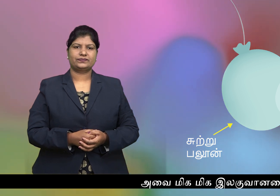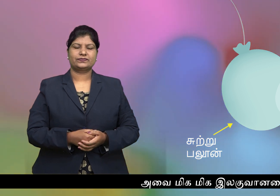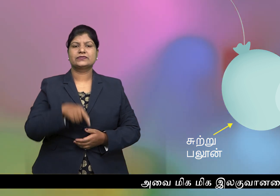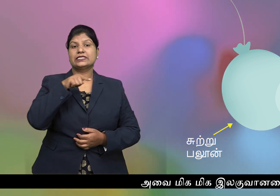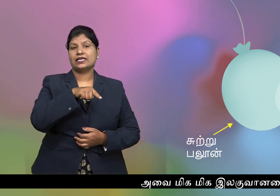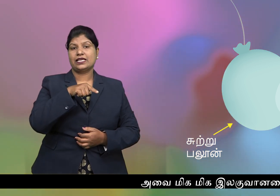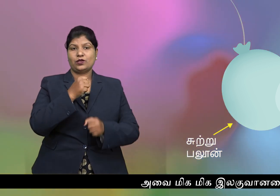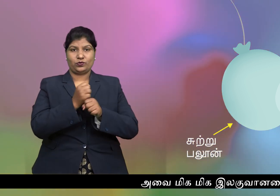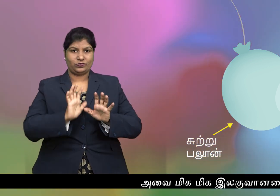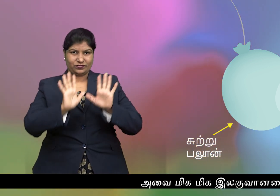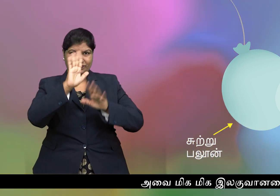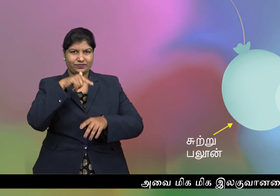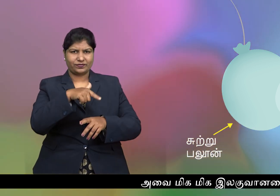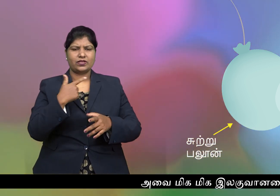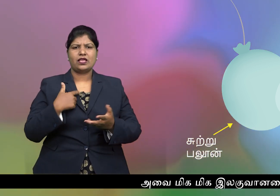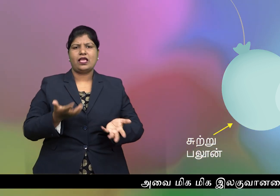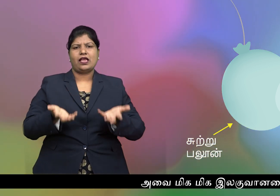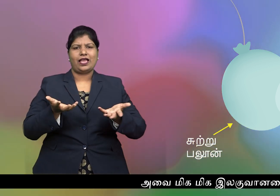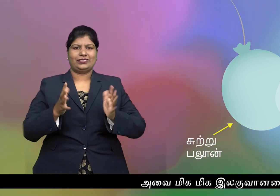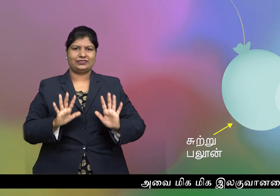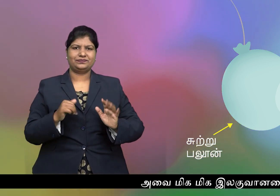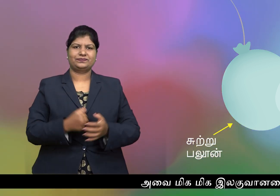அவை மிக மிக இலகுவானவை.